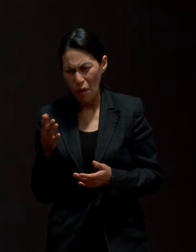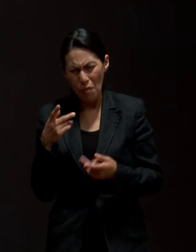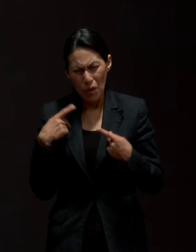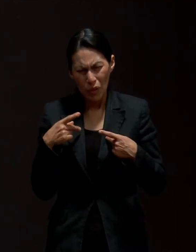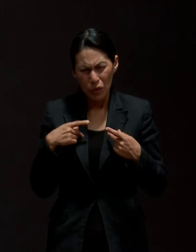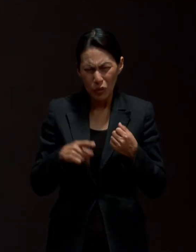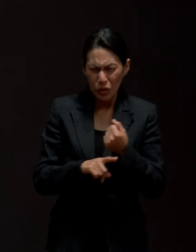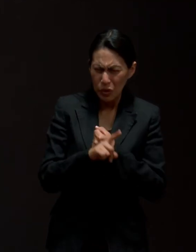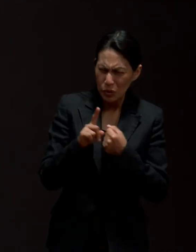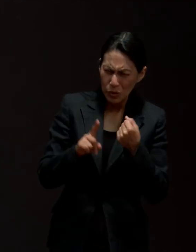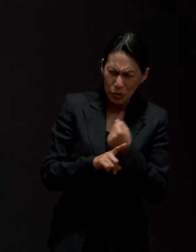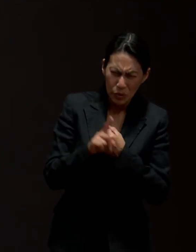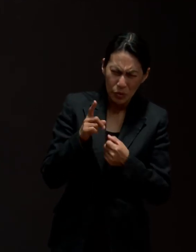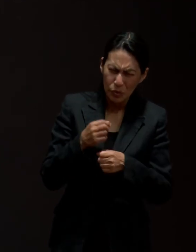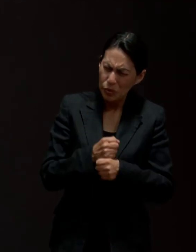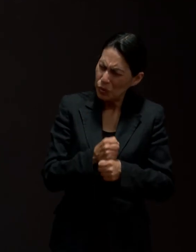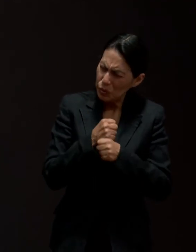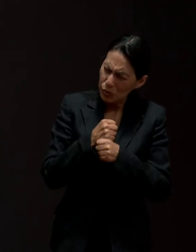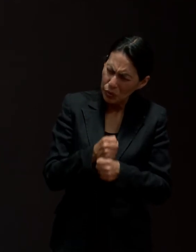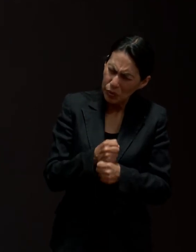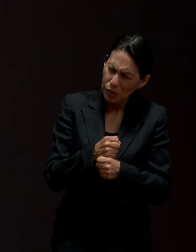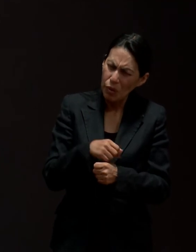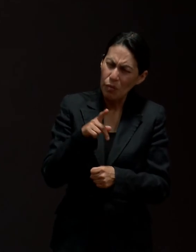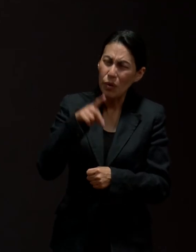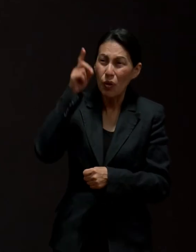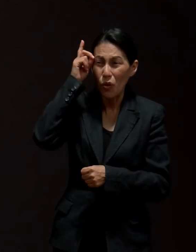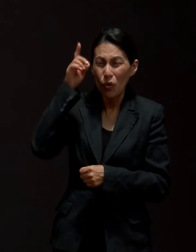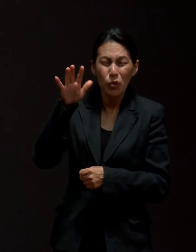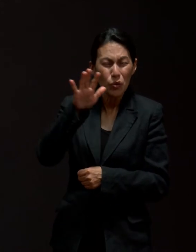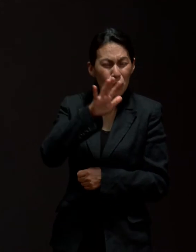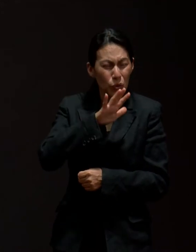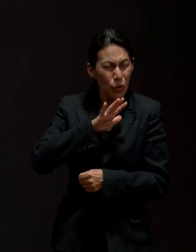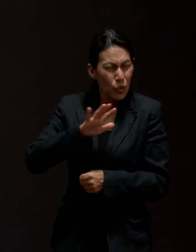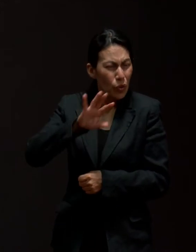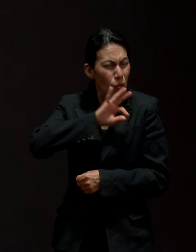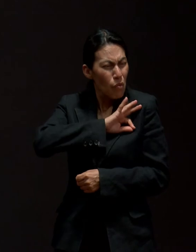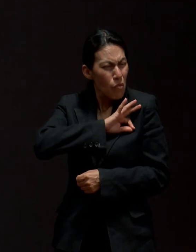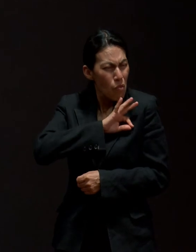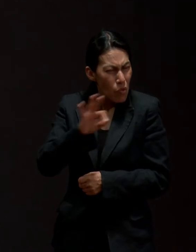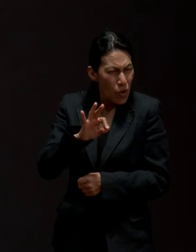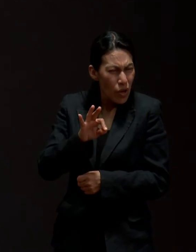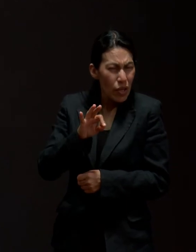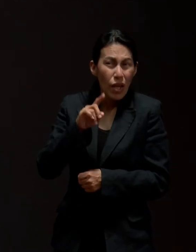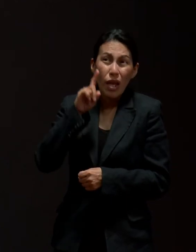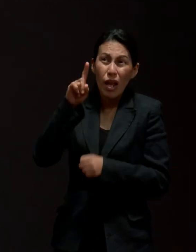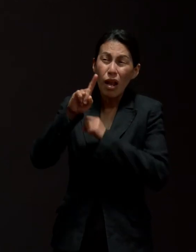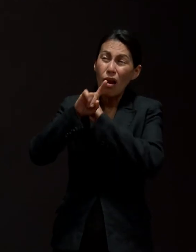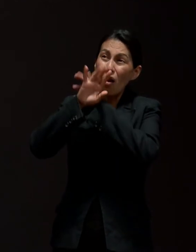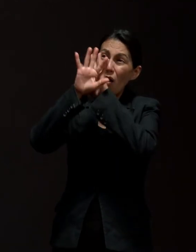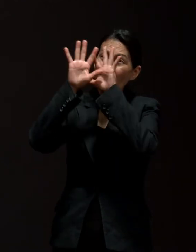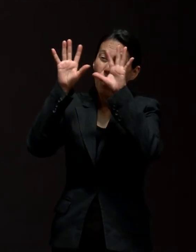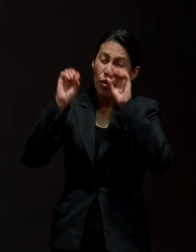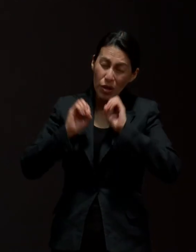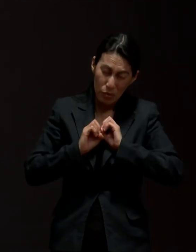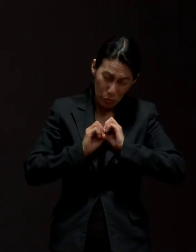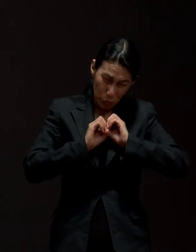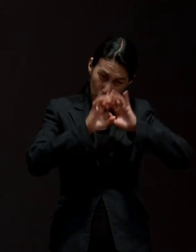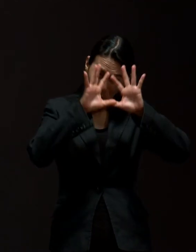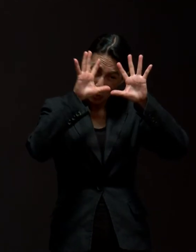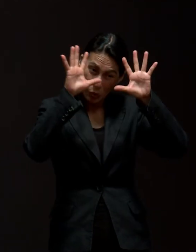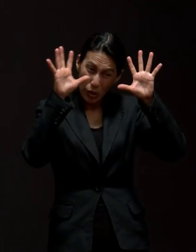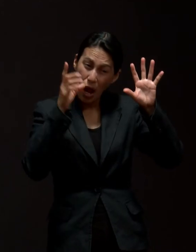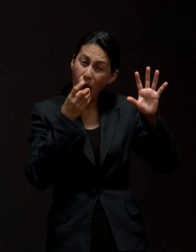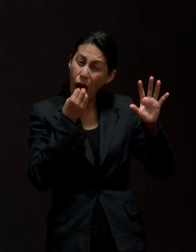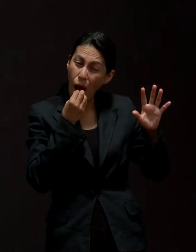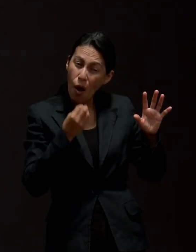grandes presiones sobre los hijos de Dios en este mundo. Pero Dios, que es el Dios de lo imposible, hará que su gloria